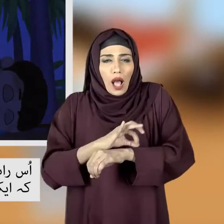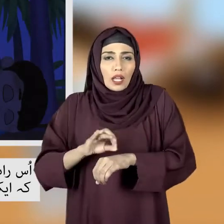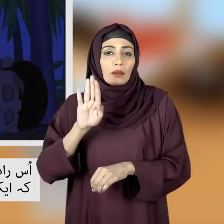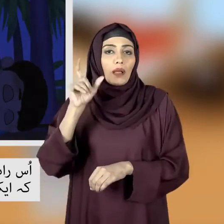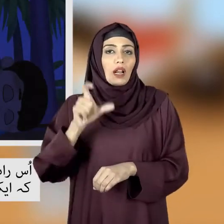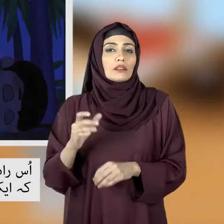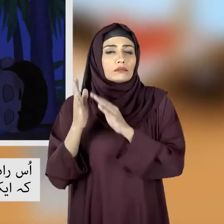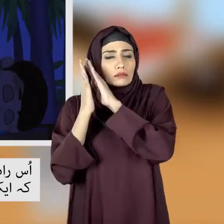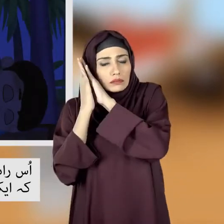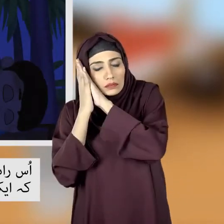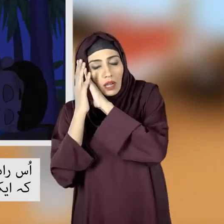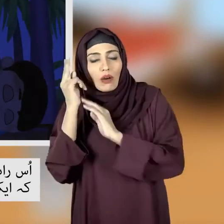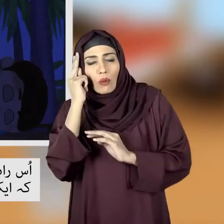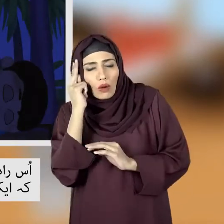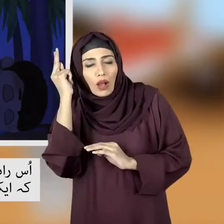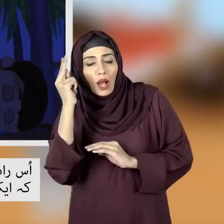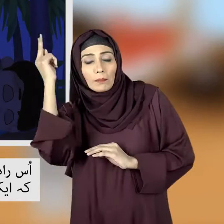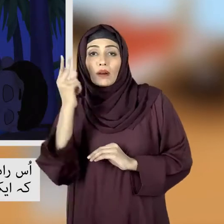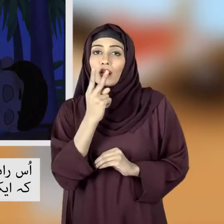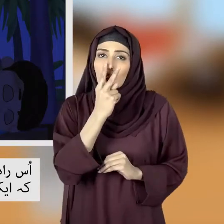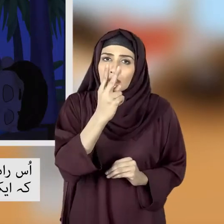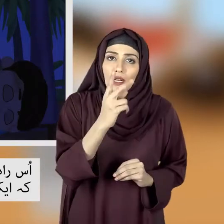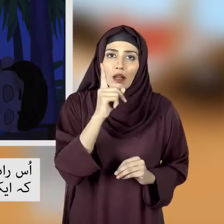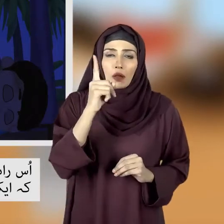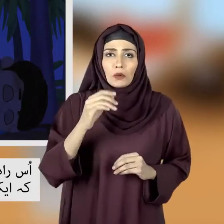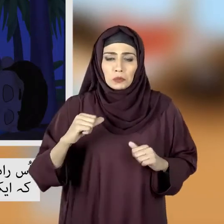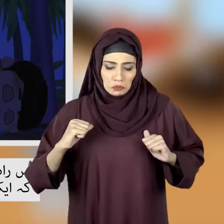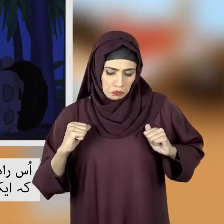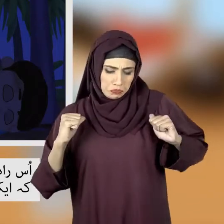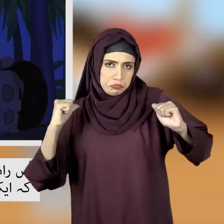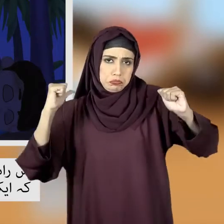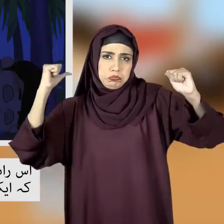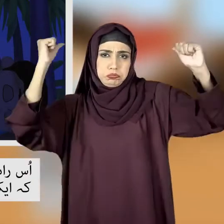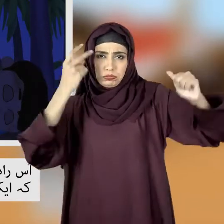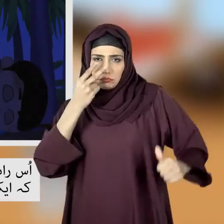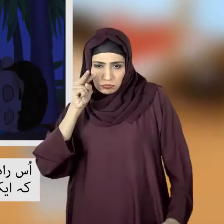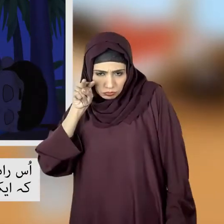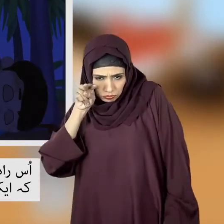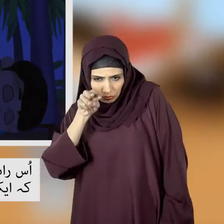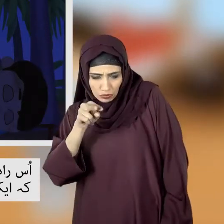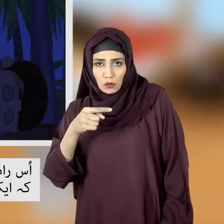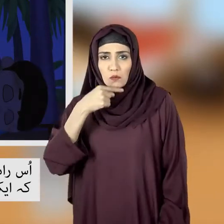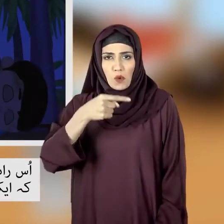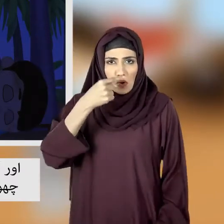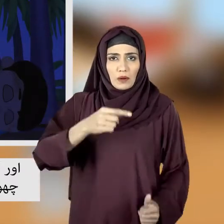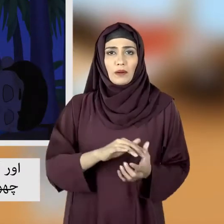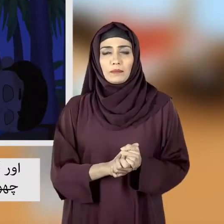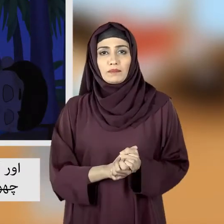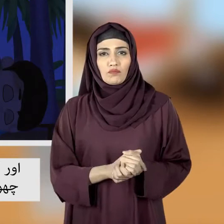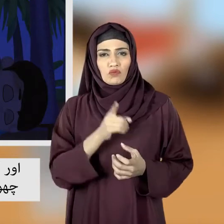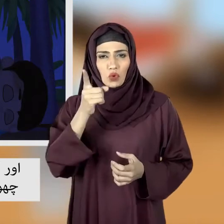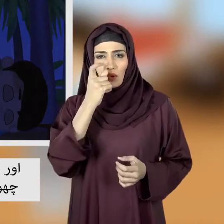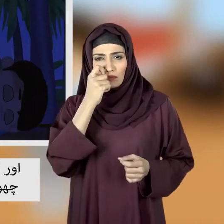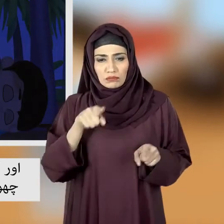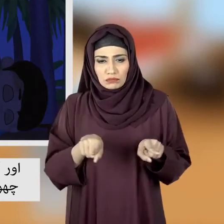اس رات جب بلال سویا تو اس نے خواب میں دیکھا کہ ایک بڑا سا آدمی اسے دیکھ رہا ہے اور کہہ رہا